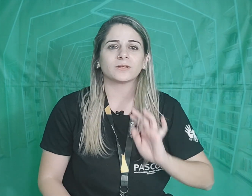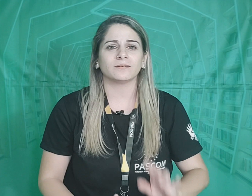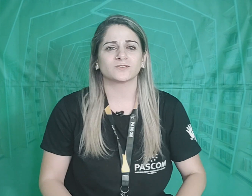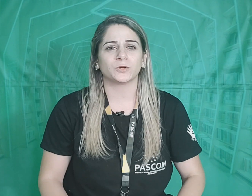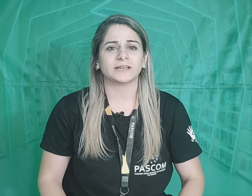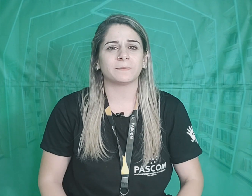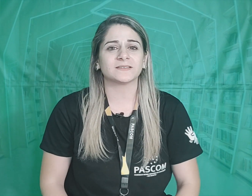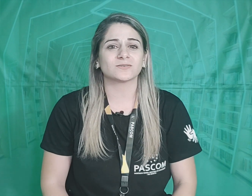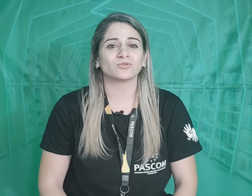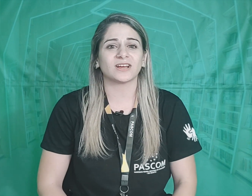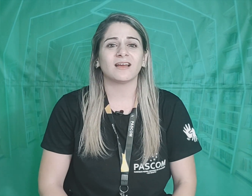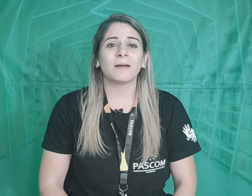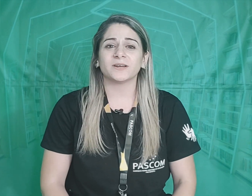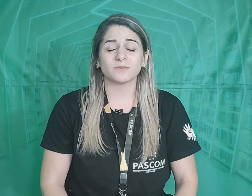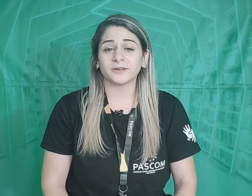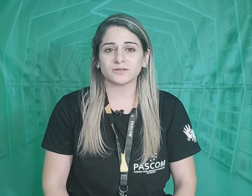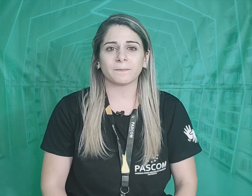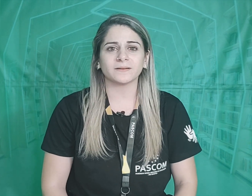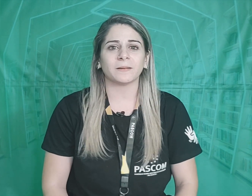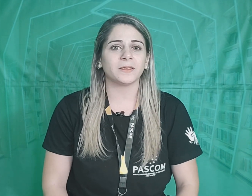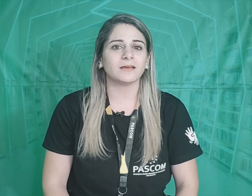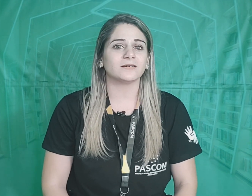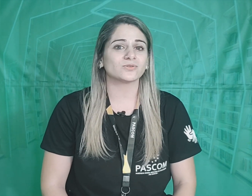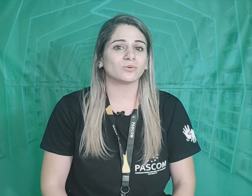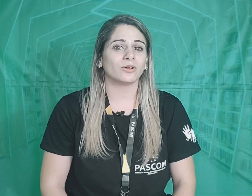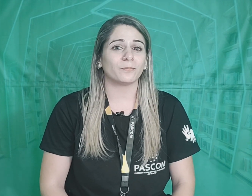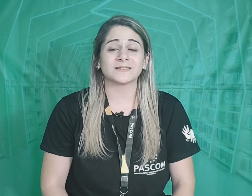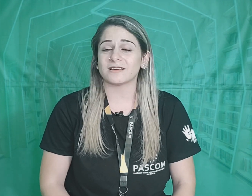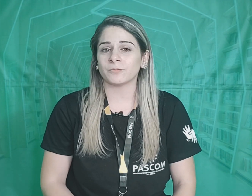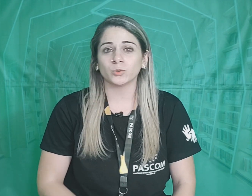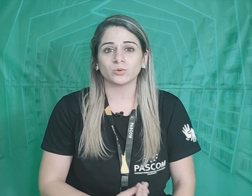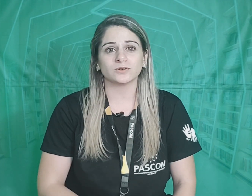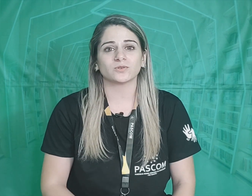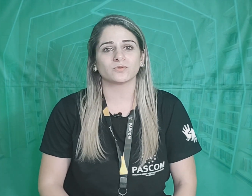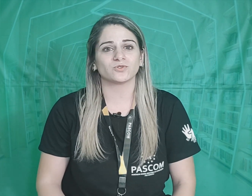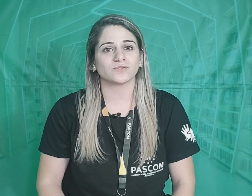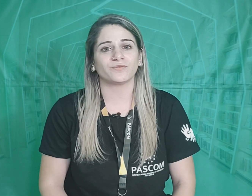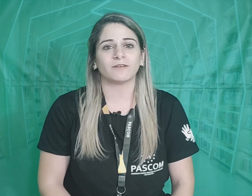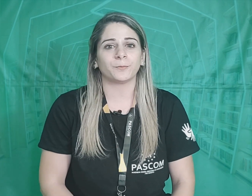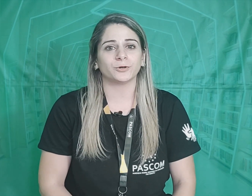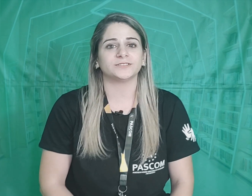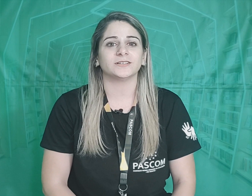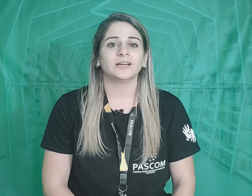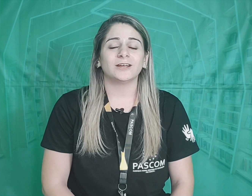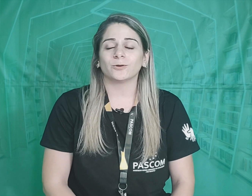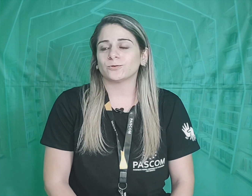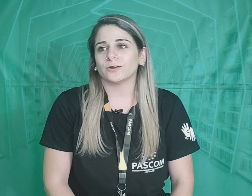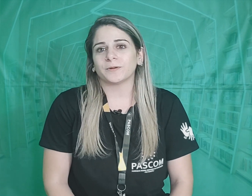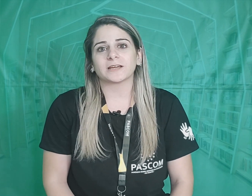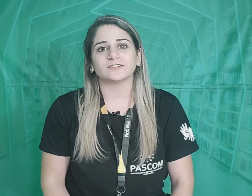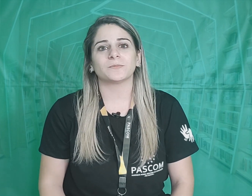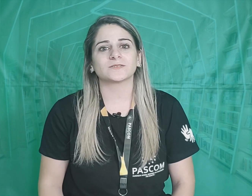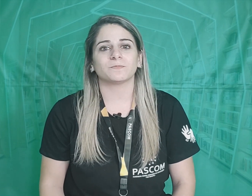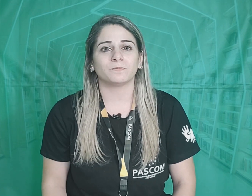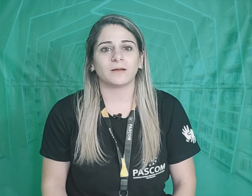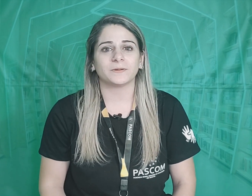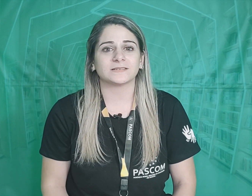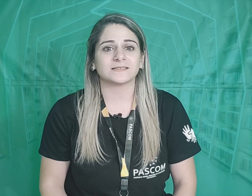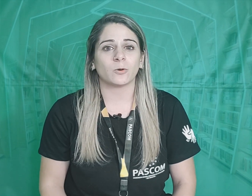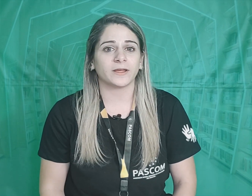que isso poderia, mas isso já, principalmente na pandemia, eu pensava muito nisso todos os dias. Eu falava, poxa, eu não estou indo para a igreja